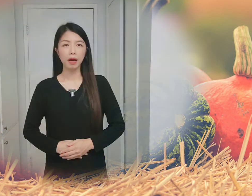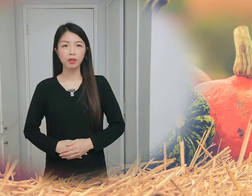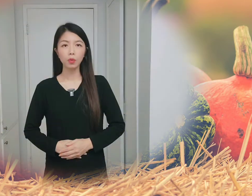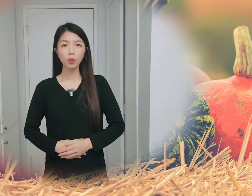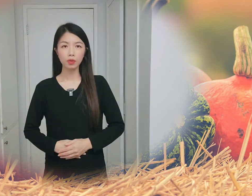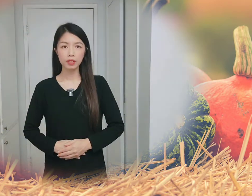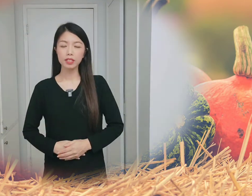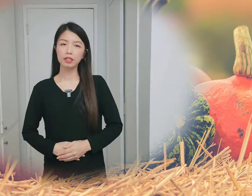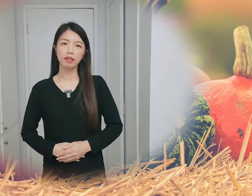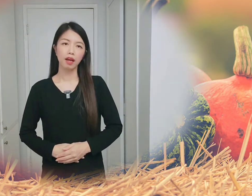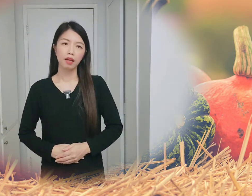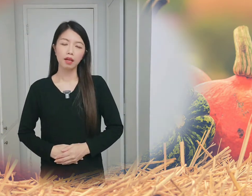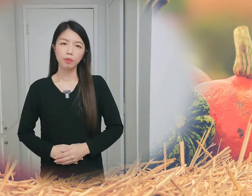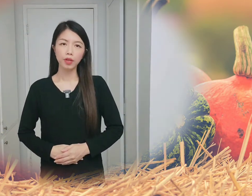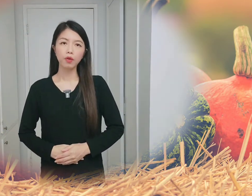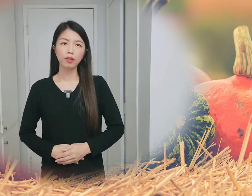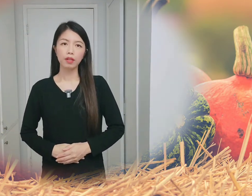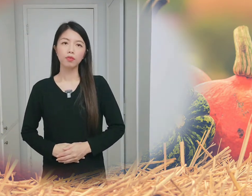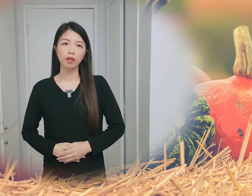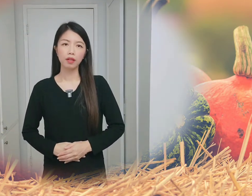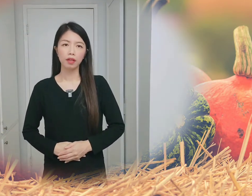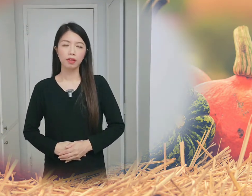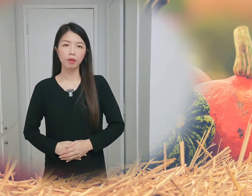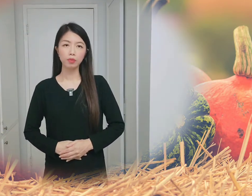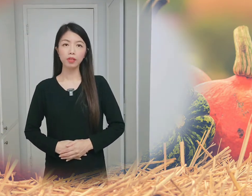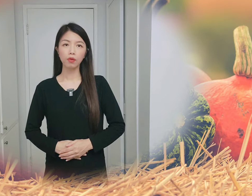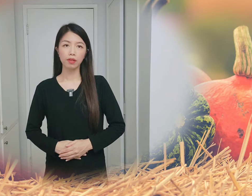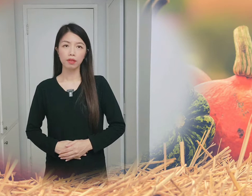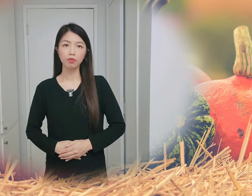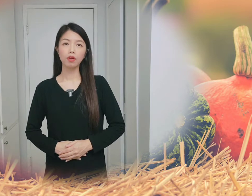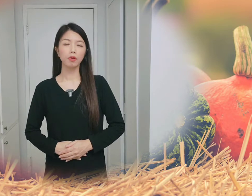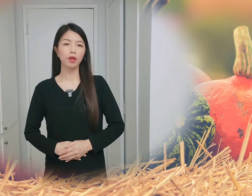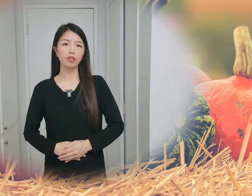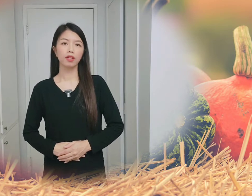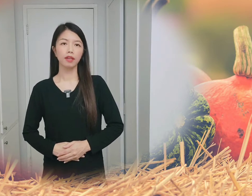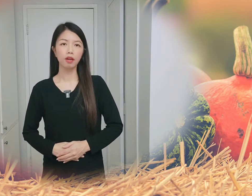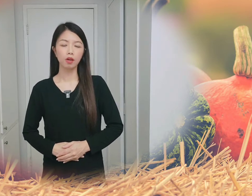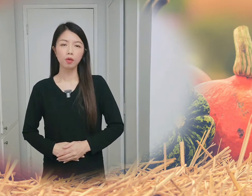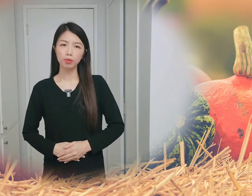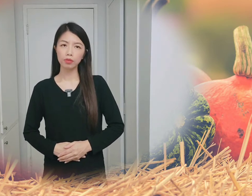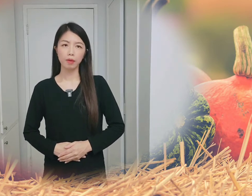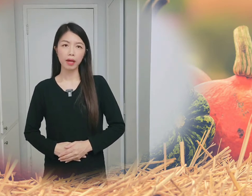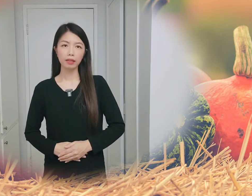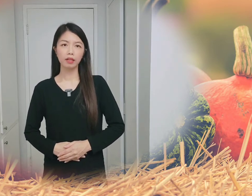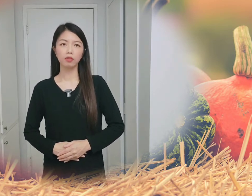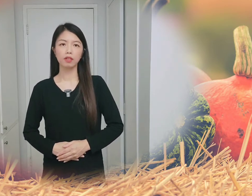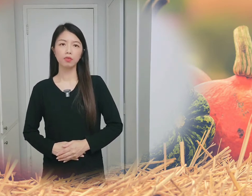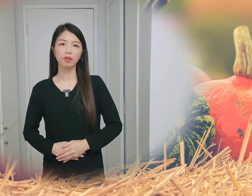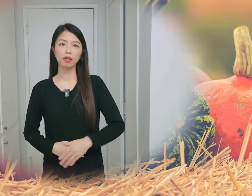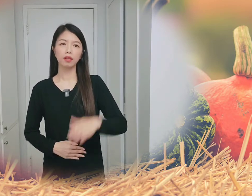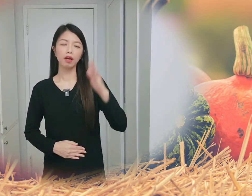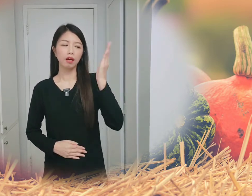풀은 마르고 꽃은 시드나. 풀이라고 하는 뜻의 수어는 일단 푸르다라고 하는 뜻의 수어를 먼저 아셔야 되는데요. 푸르다, 파랗다, 이런